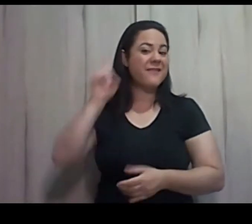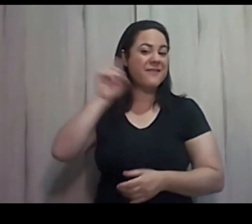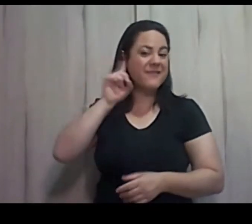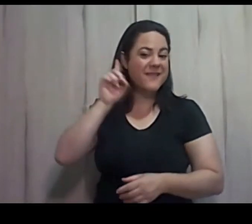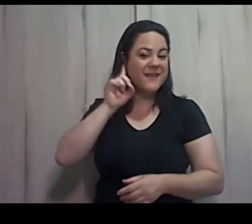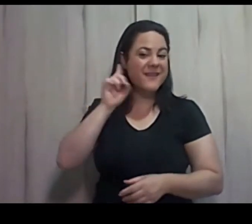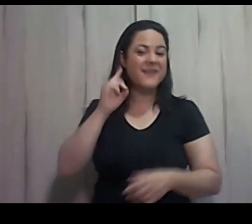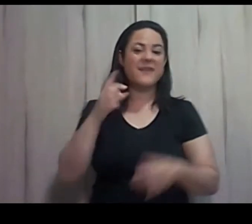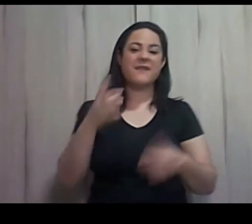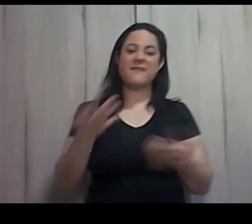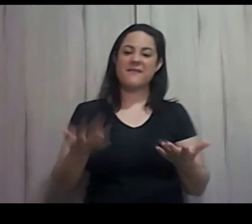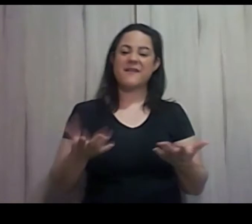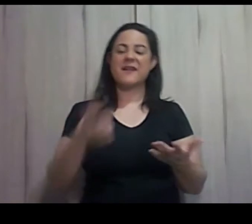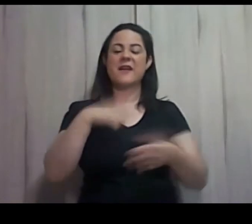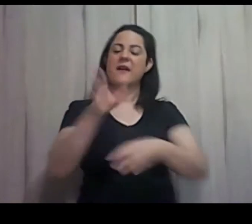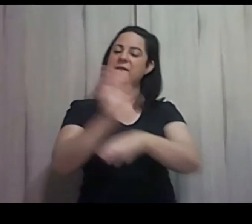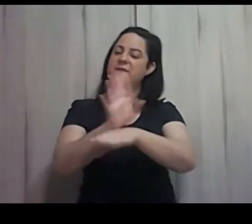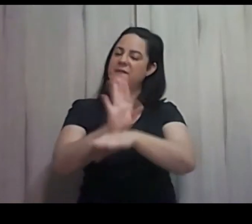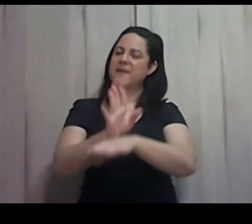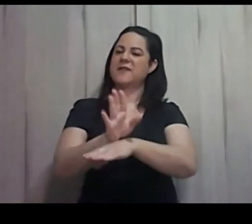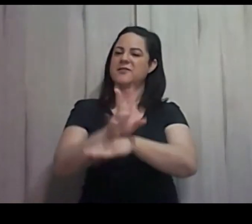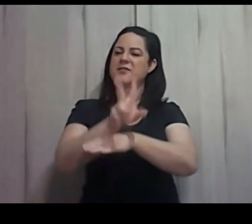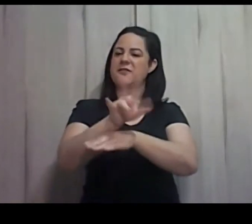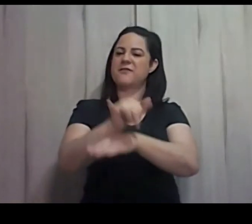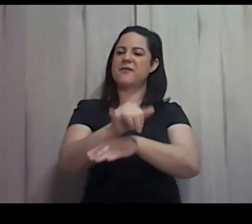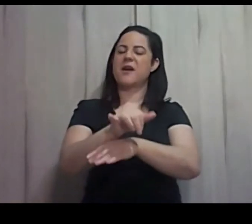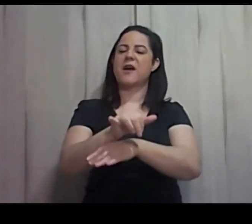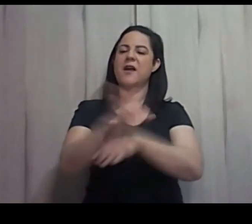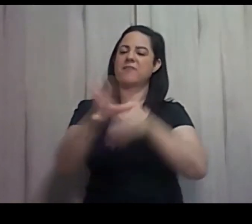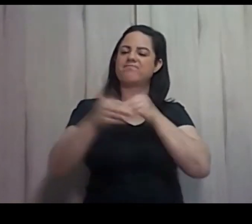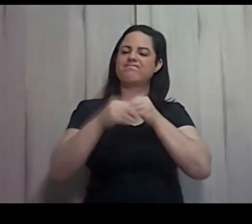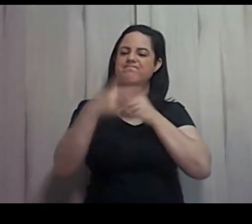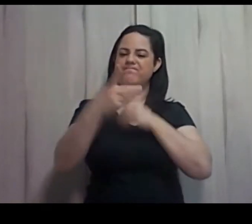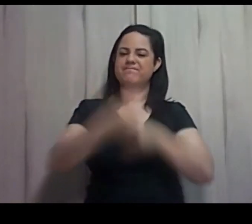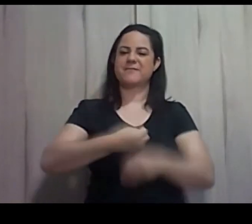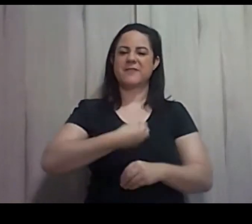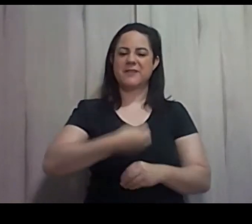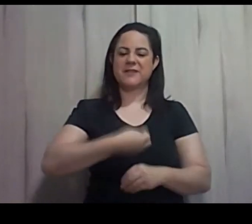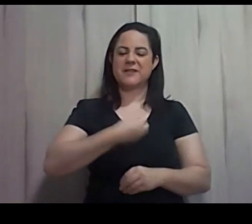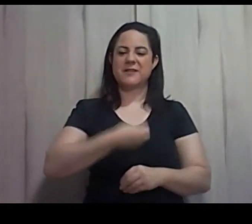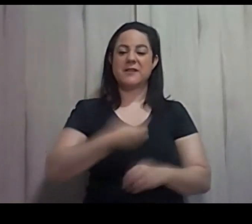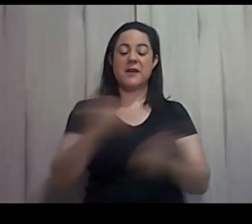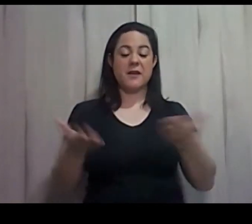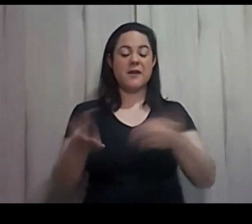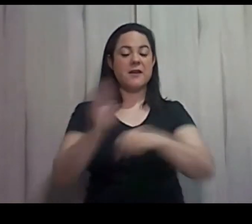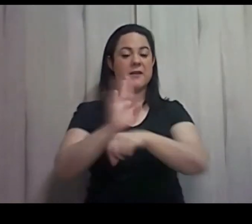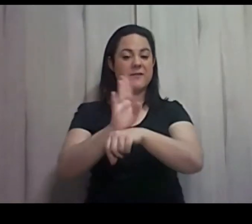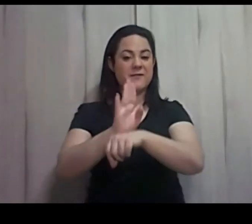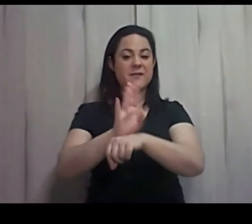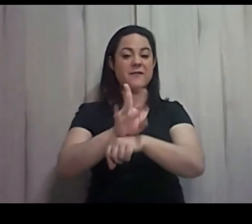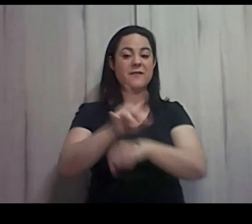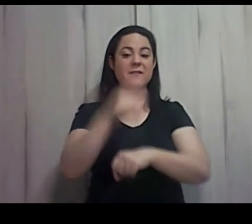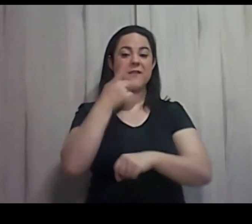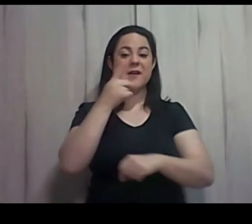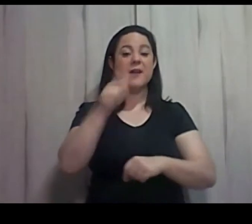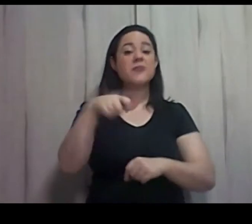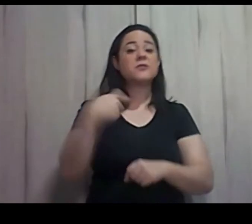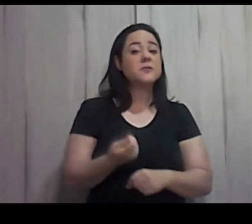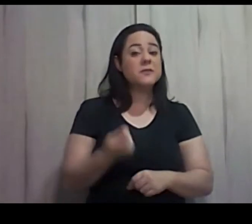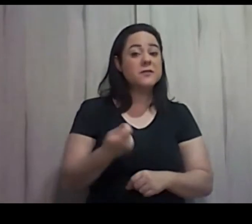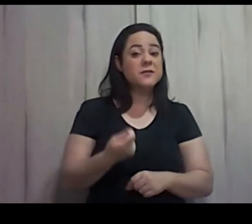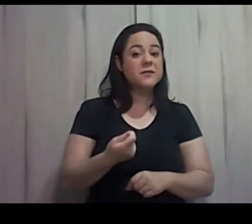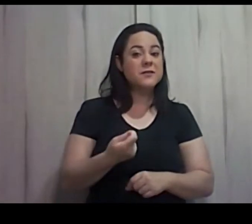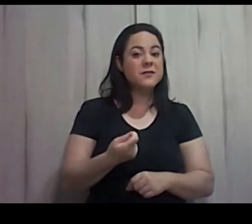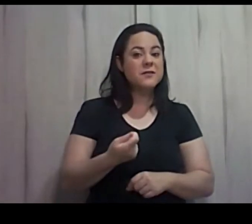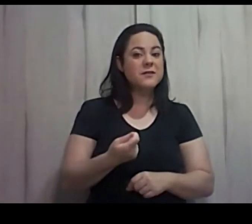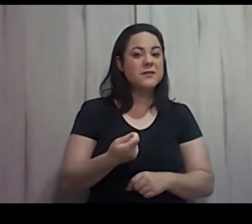esse estudo que certamente vai edificar o seu coração. Neste vídeo, nós vamos falar sobre não pare